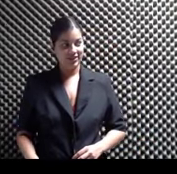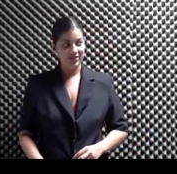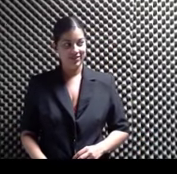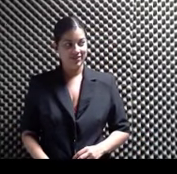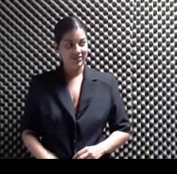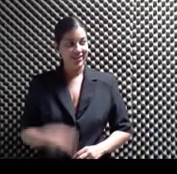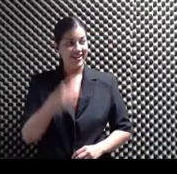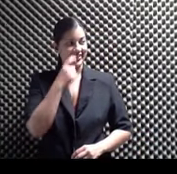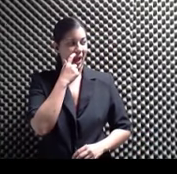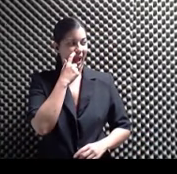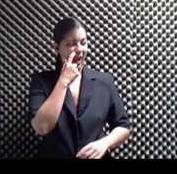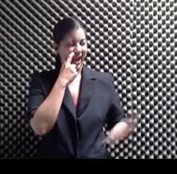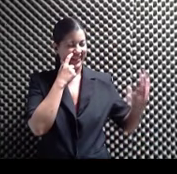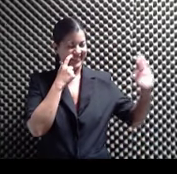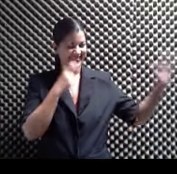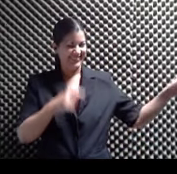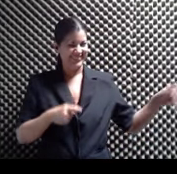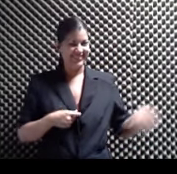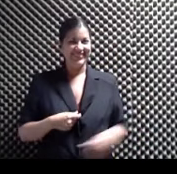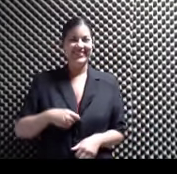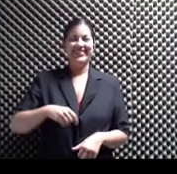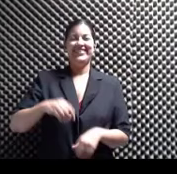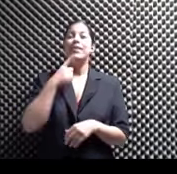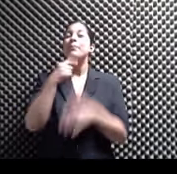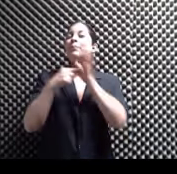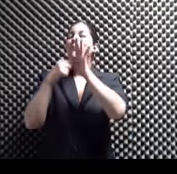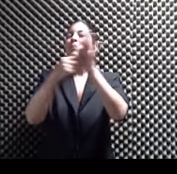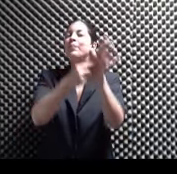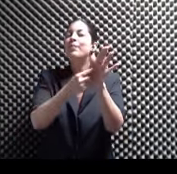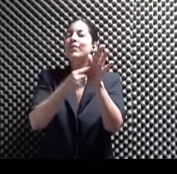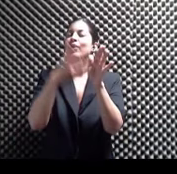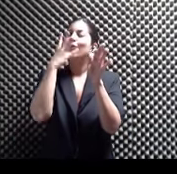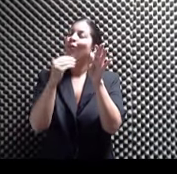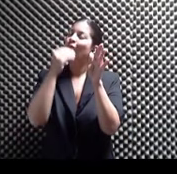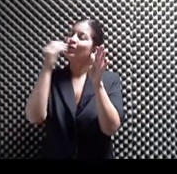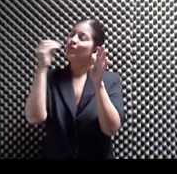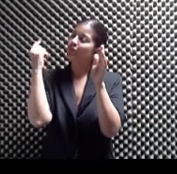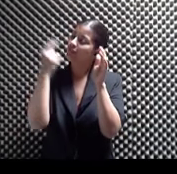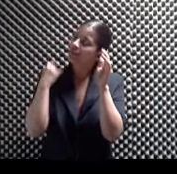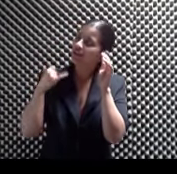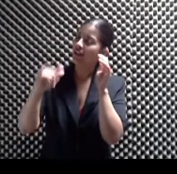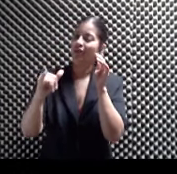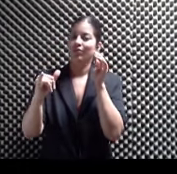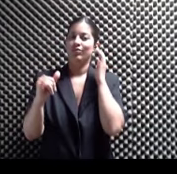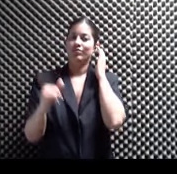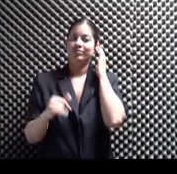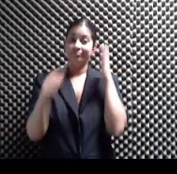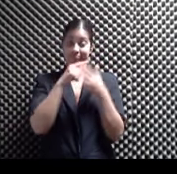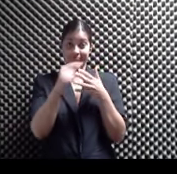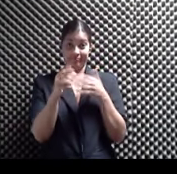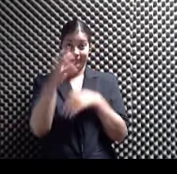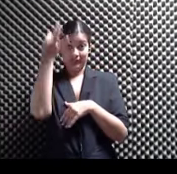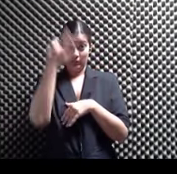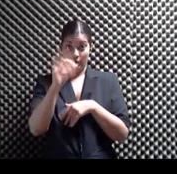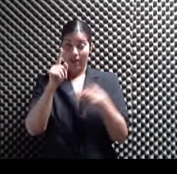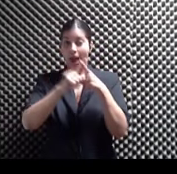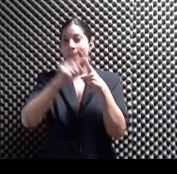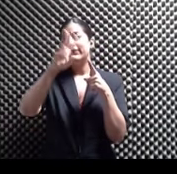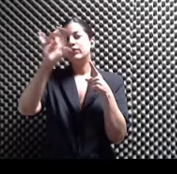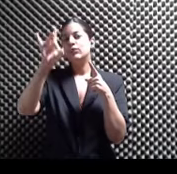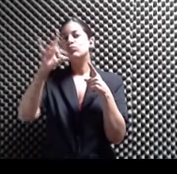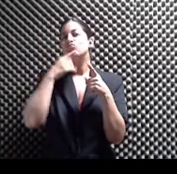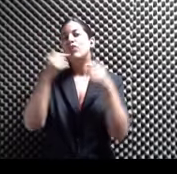Cuarzo Blanco Inc. presenta a Luz María Rondón, Ileana García y Omar Torres en Sueño Eterno. Del 19 al 28 de abril en